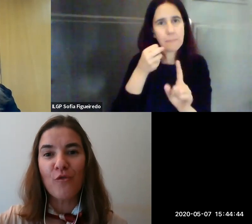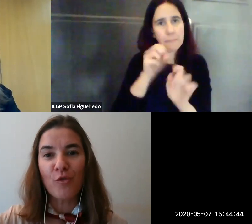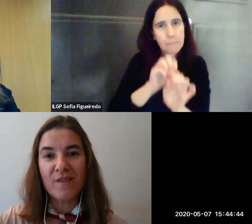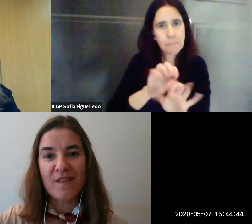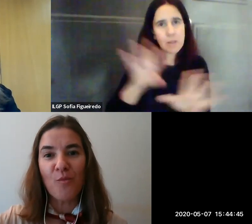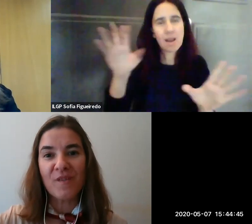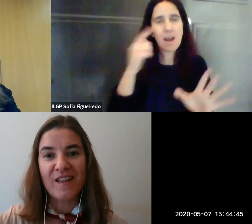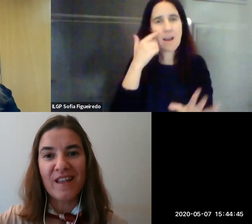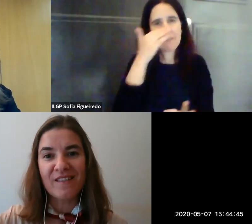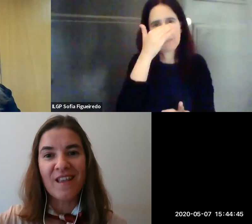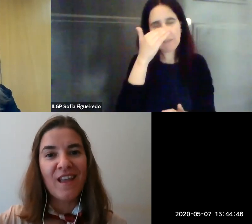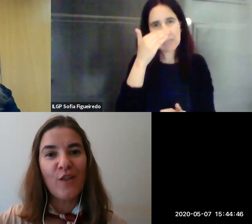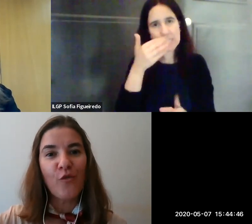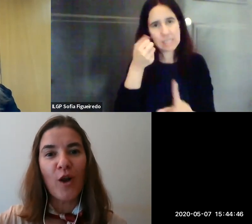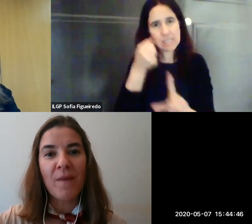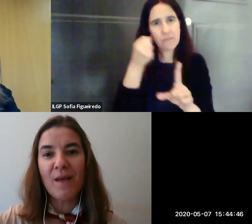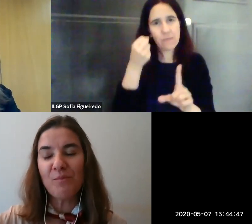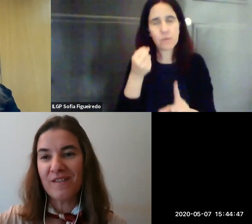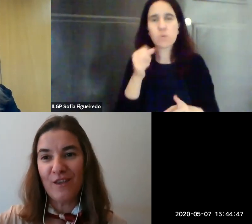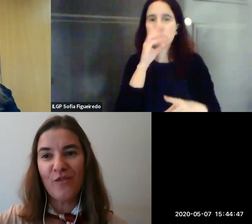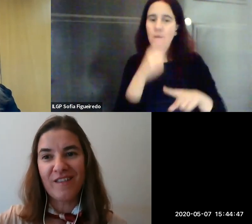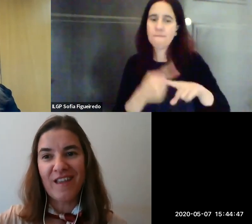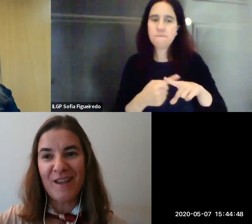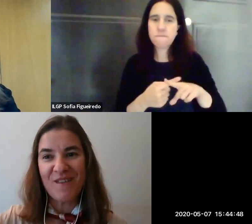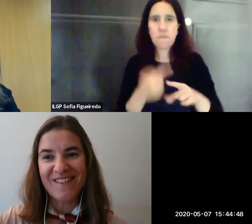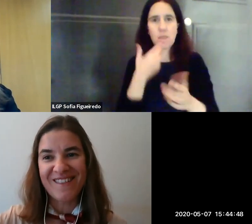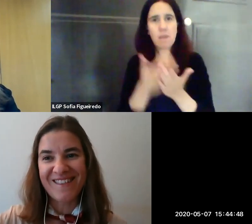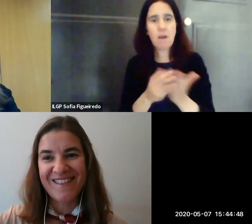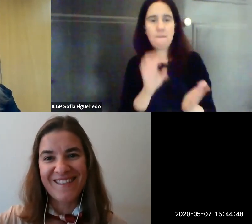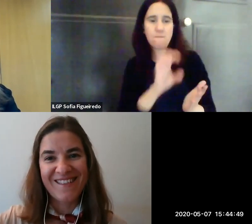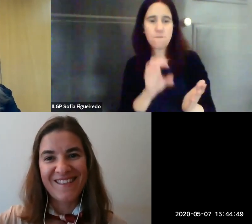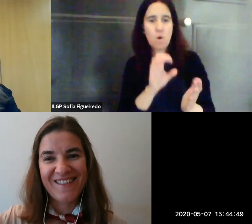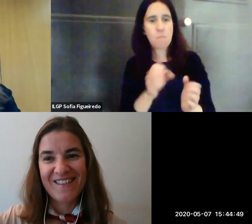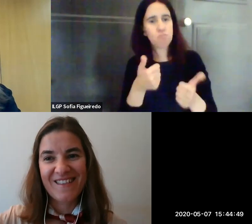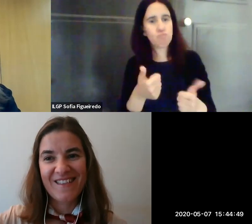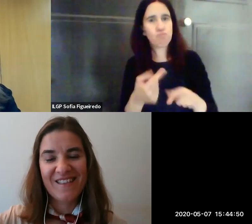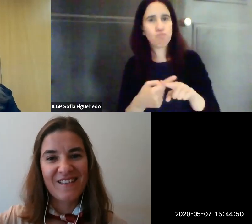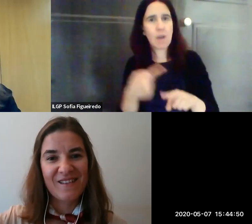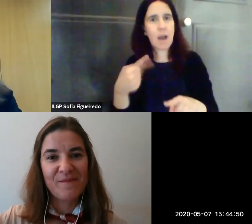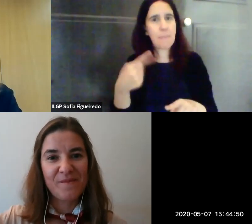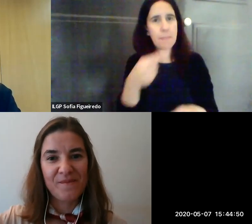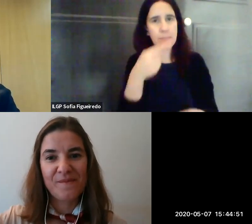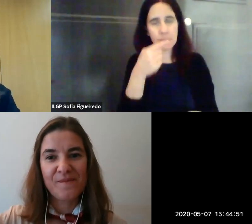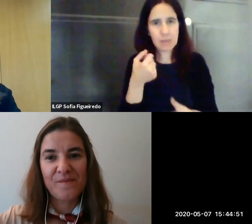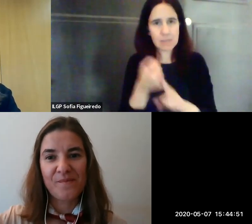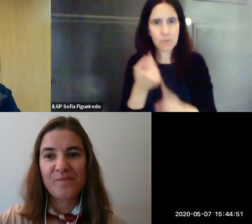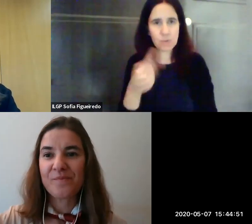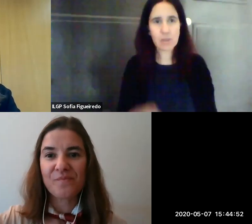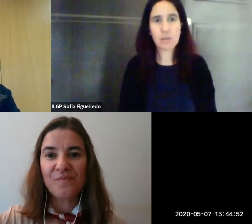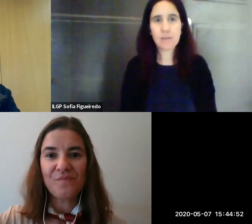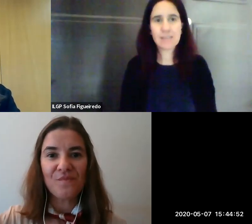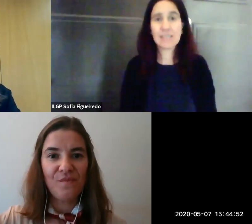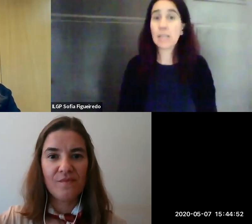apresentar uma informação pertinente e de forma apelativa diariamente. É verdade. É preciso ver que nós temos